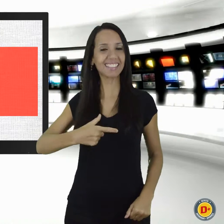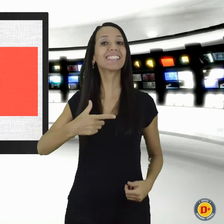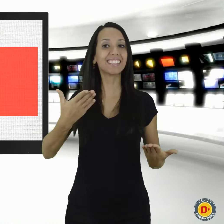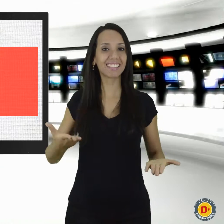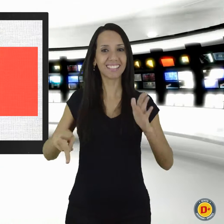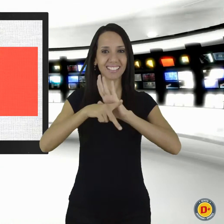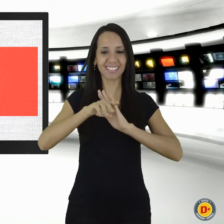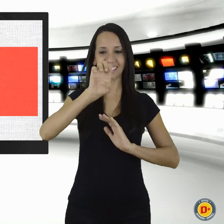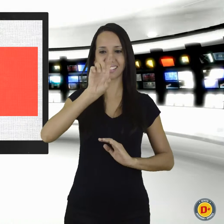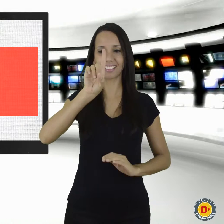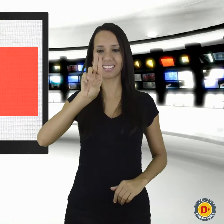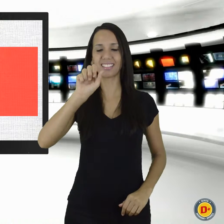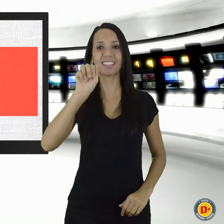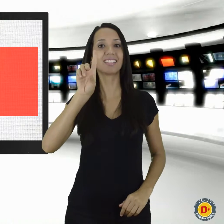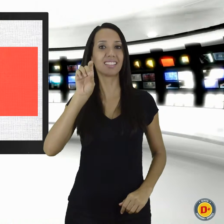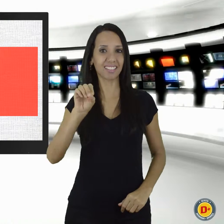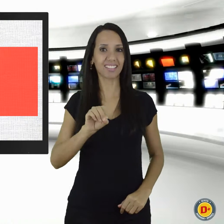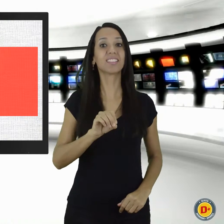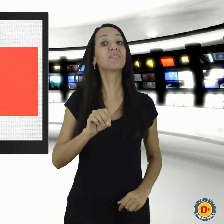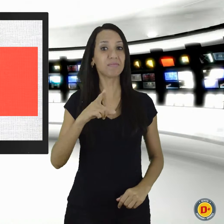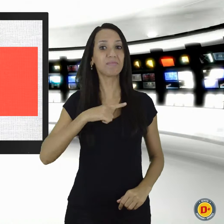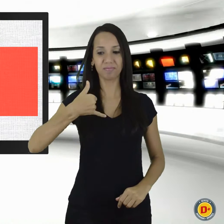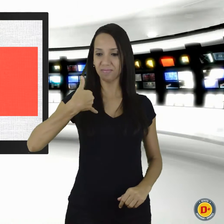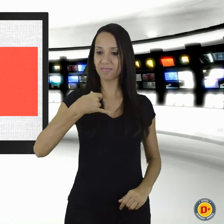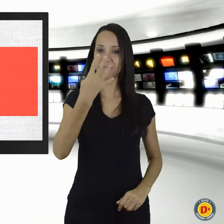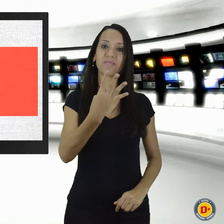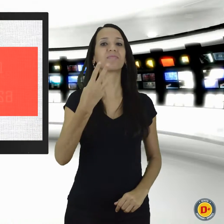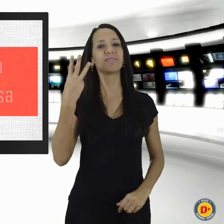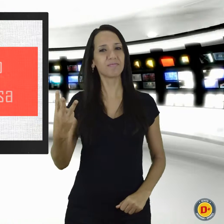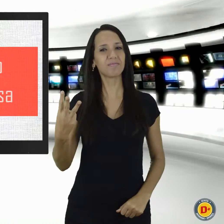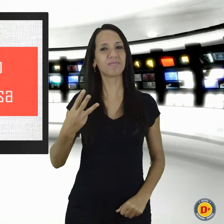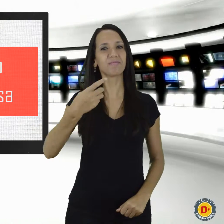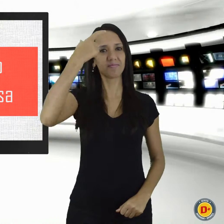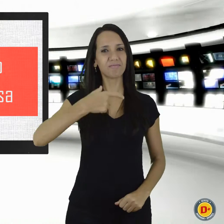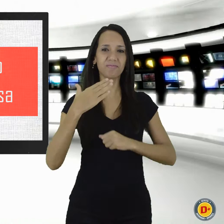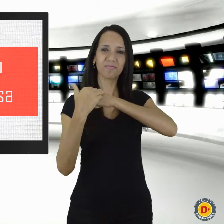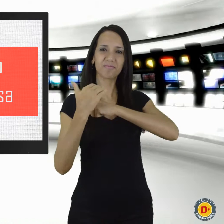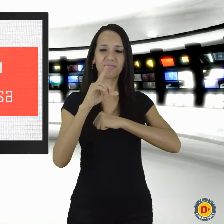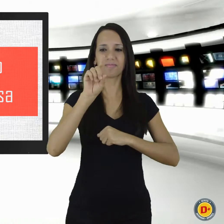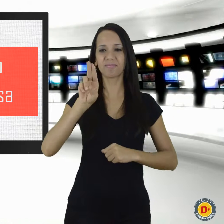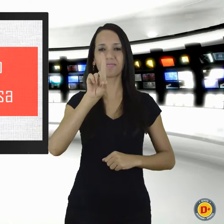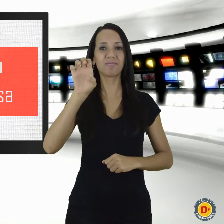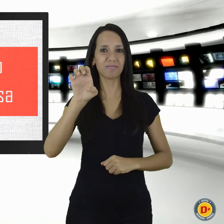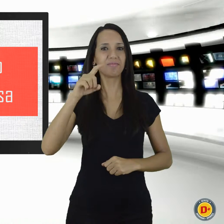Martins, 43 anos, conhecido como Dudé, cantor e compositor que tem sua trajetória marcada